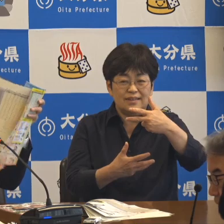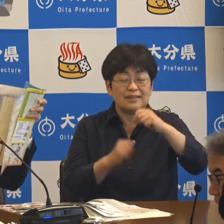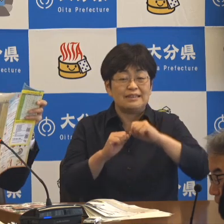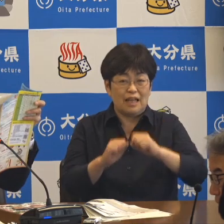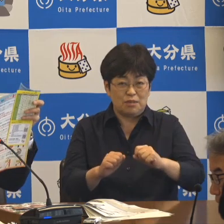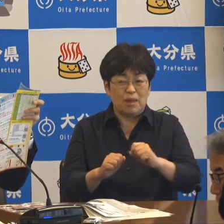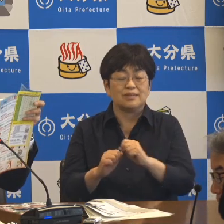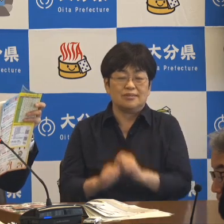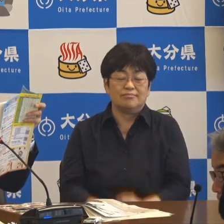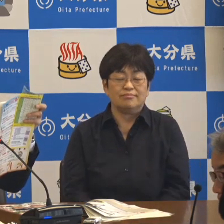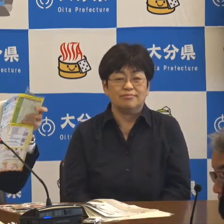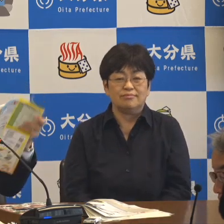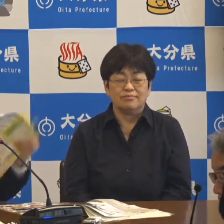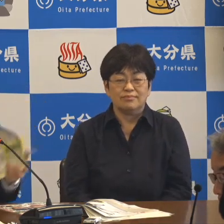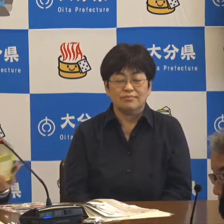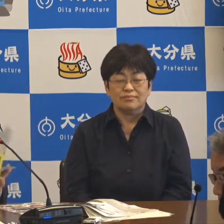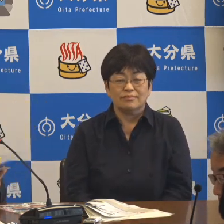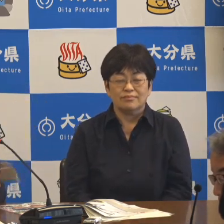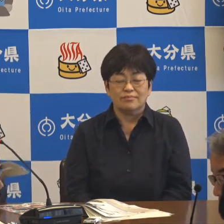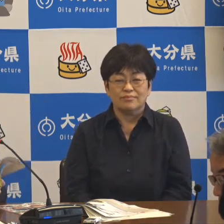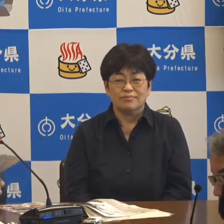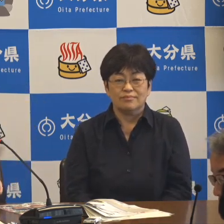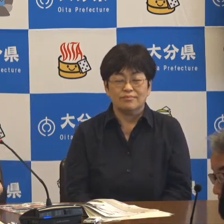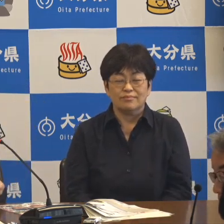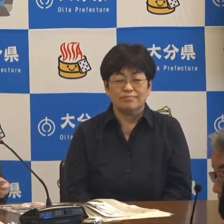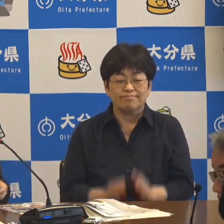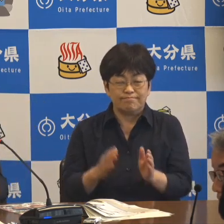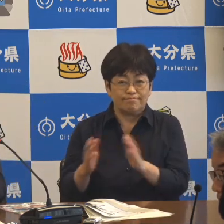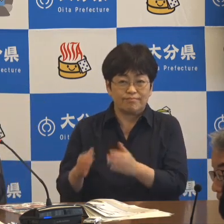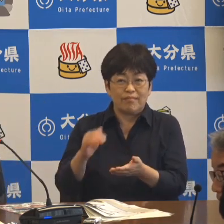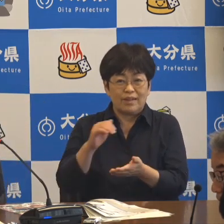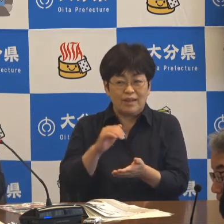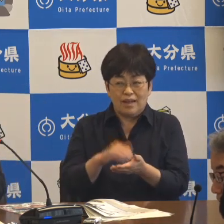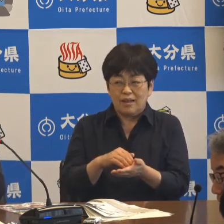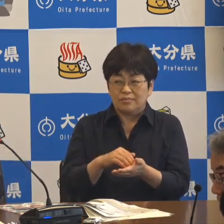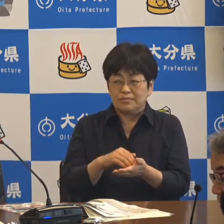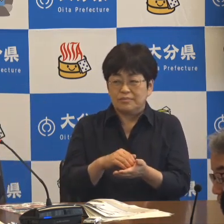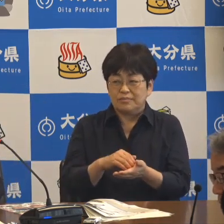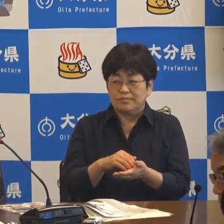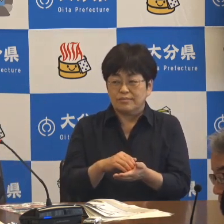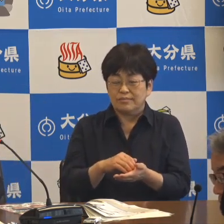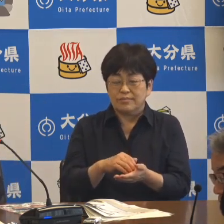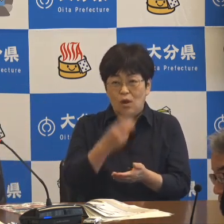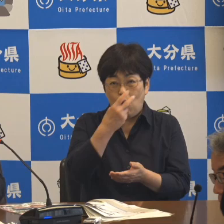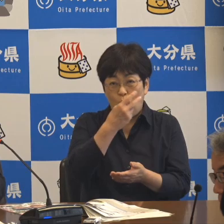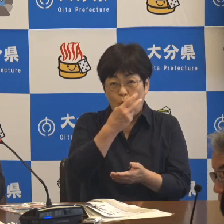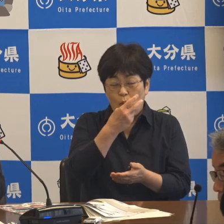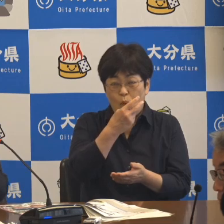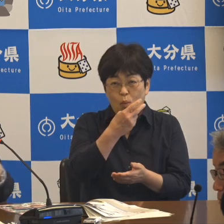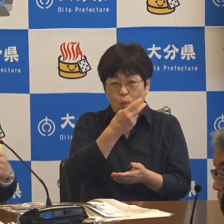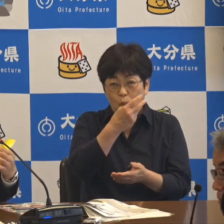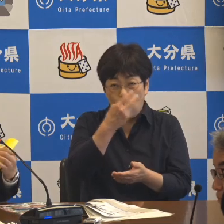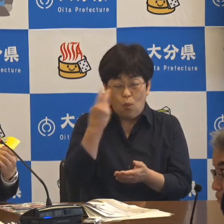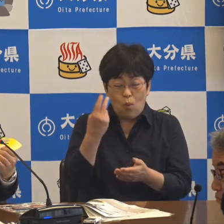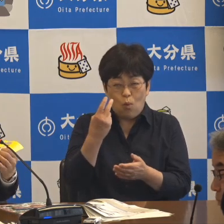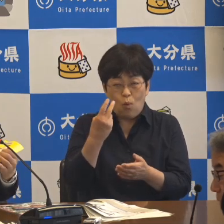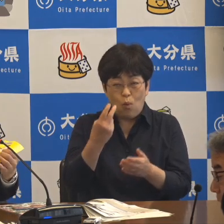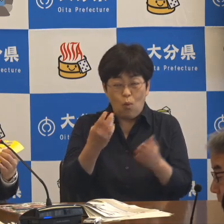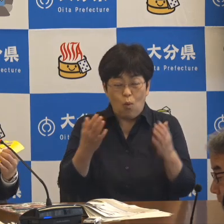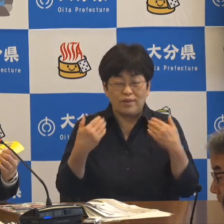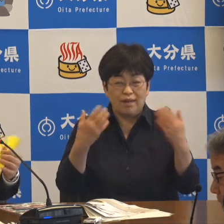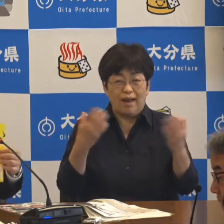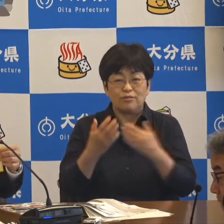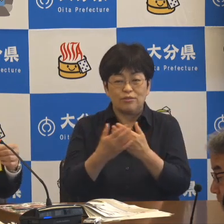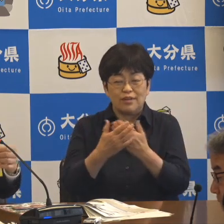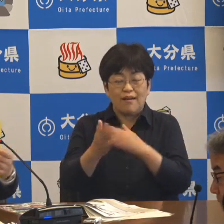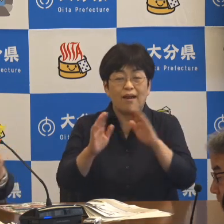。それから最後にインターハイが始まりまして、これもしかしたらまた7月の半ばのをです